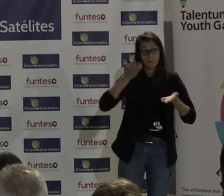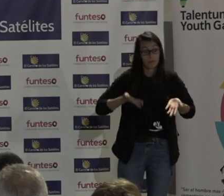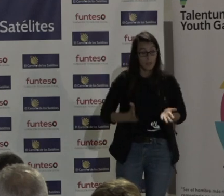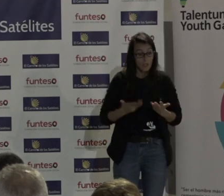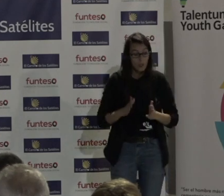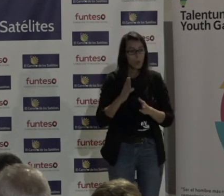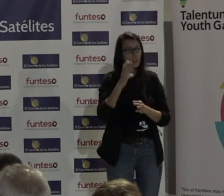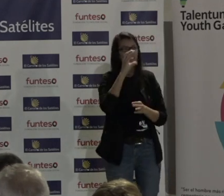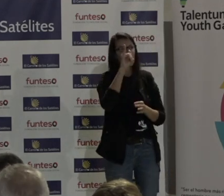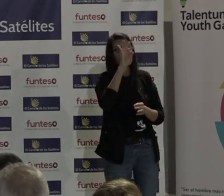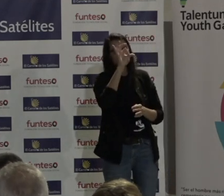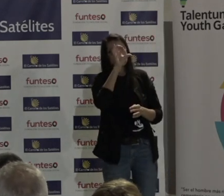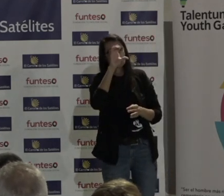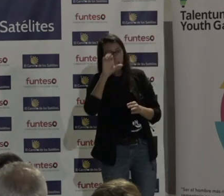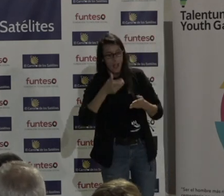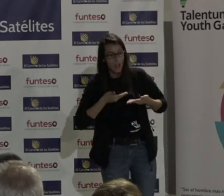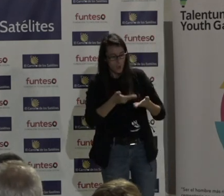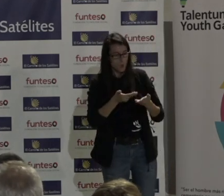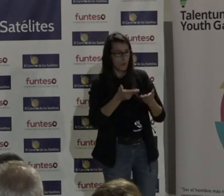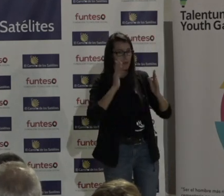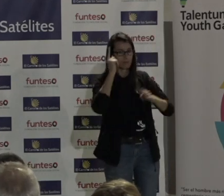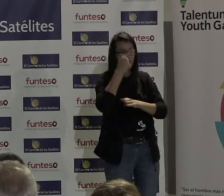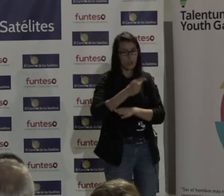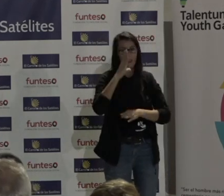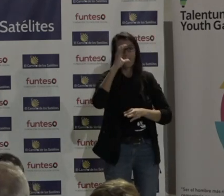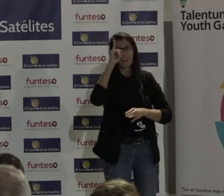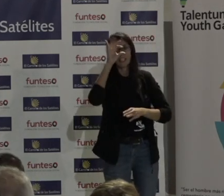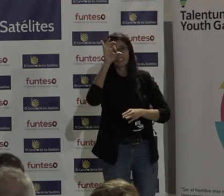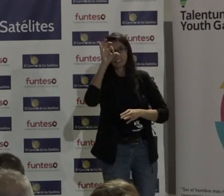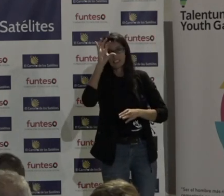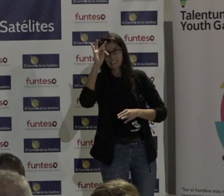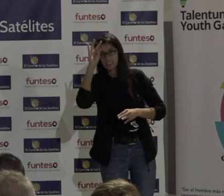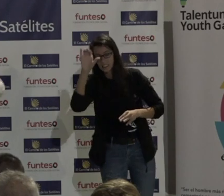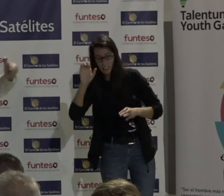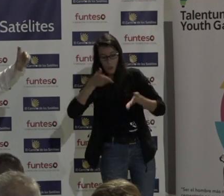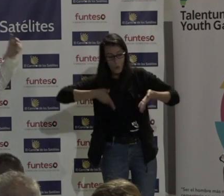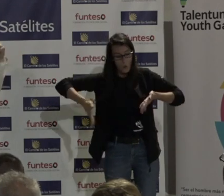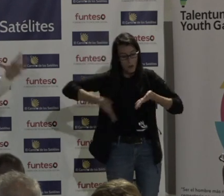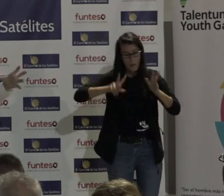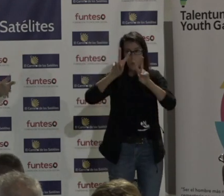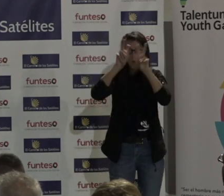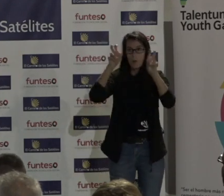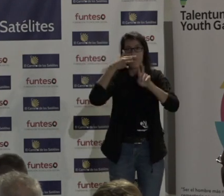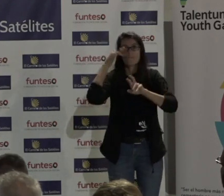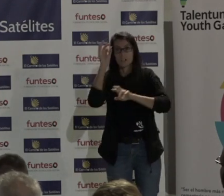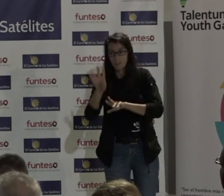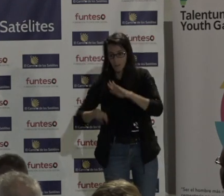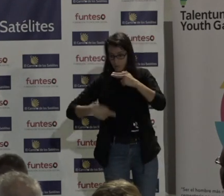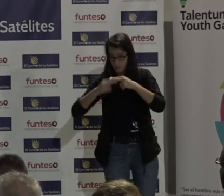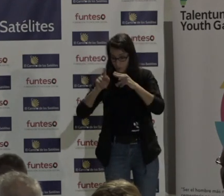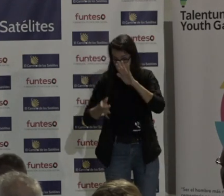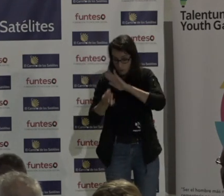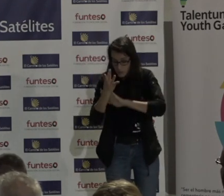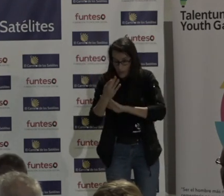del Císter y del Cluny, las órdenes de Císter, construyen este nuevo camino a Galicia, el camino francés,